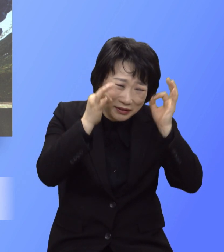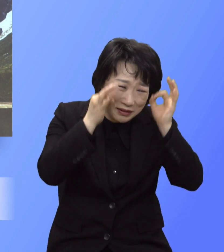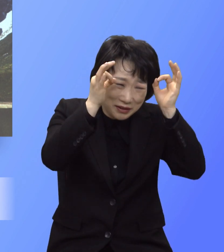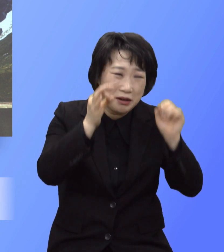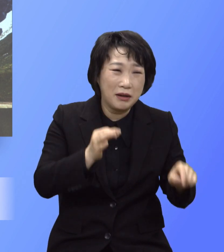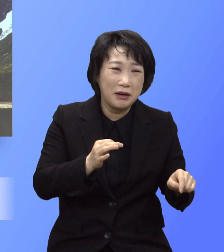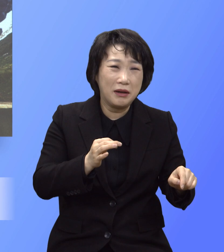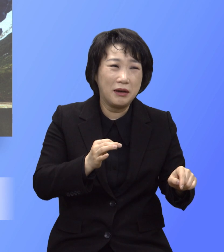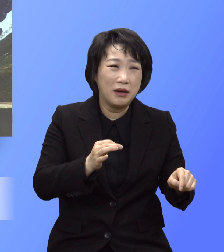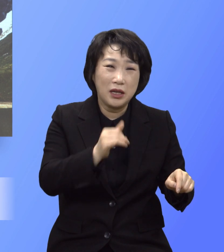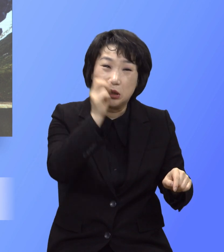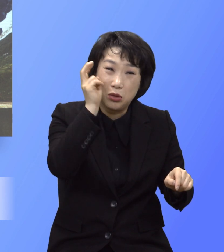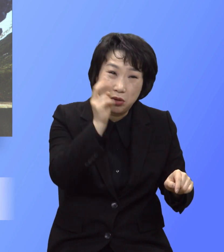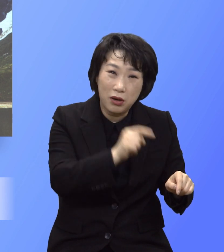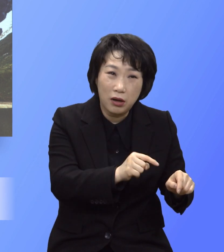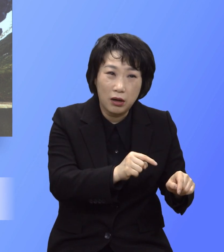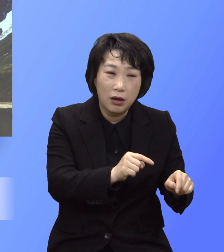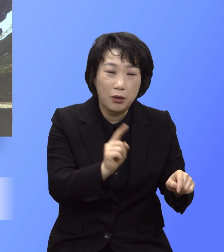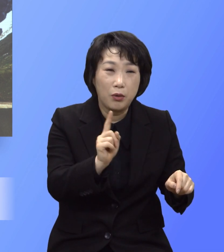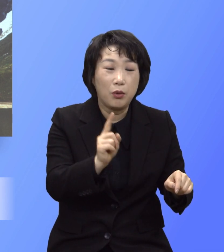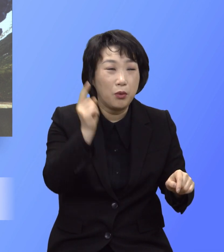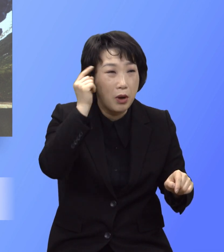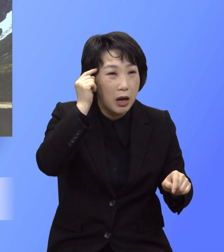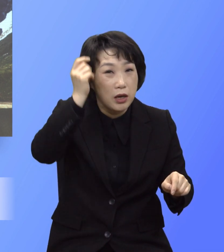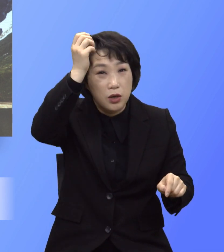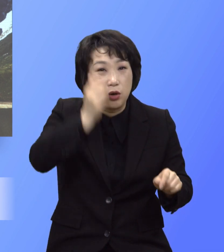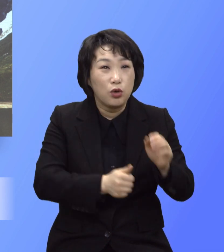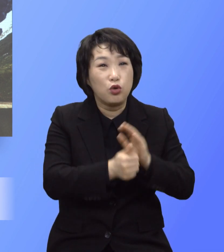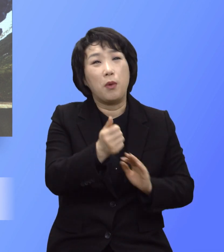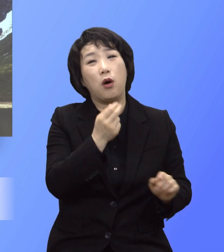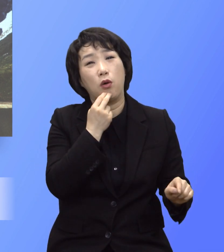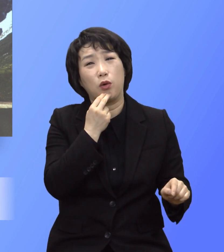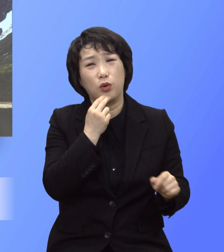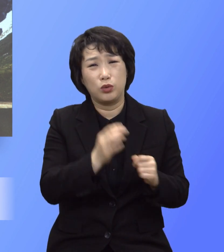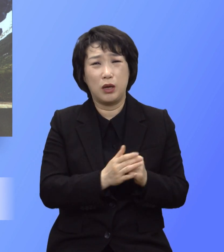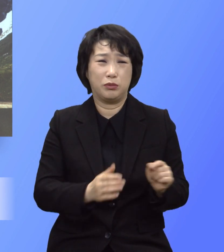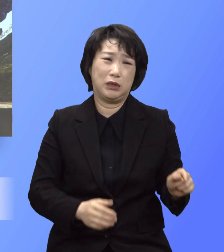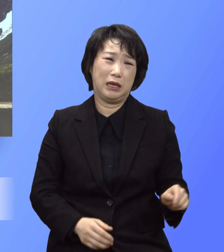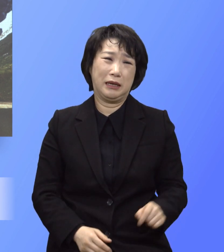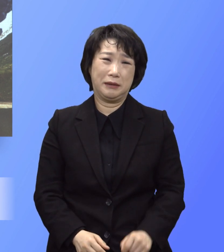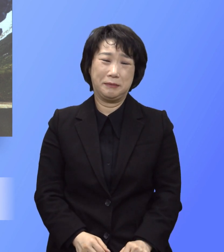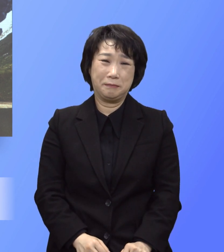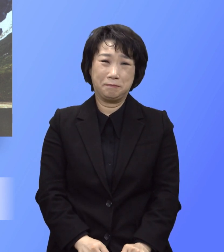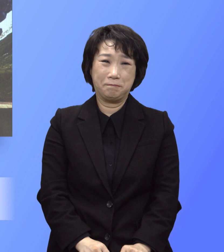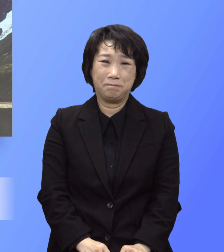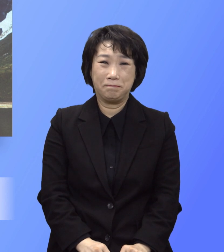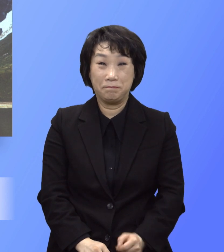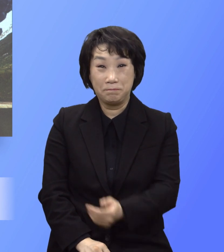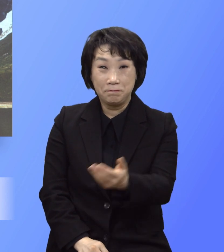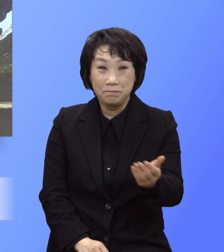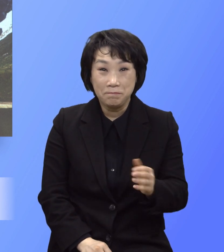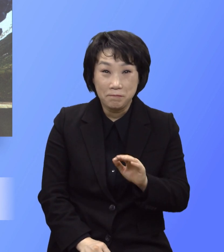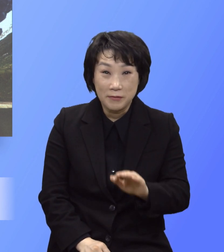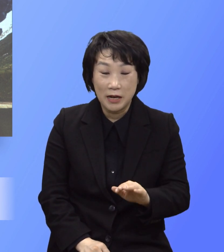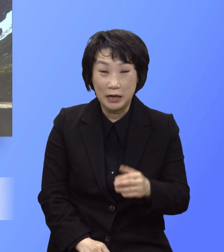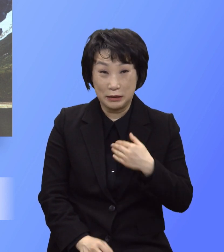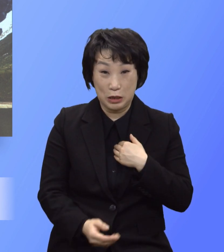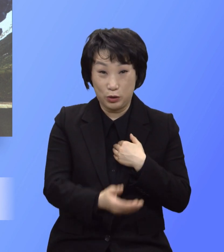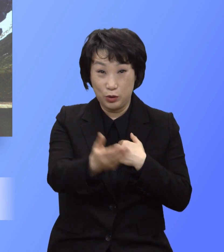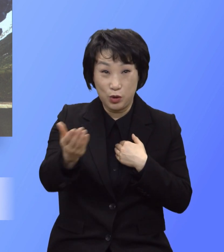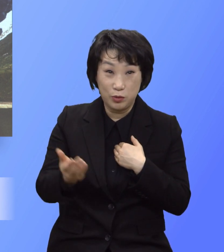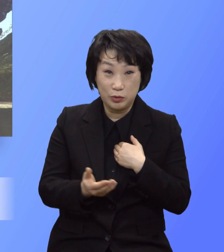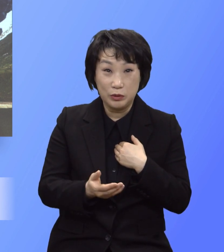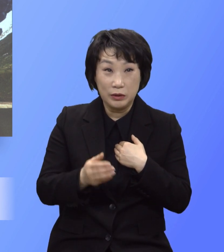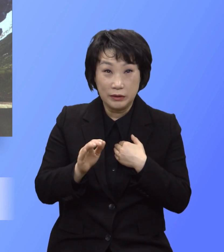몸부림치는 그 모습은 영적인 소망이 없기 때문에 그렇습니다. 보세요. 나와